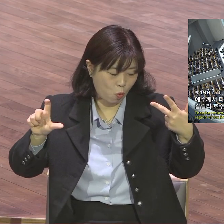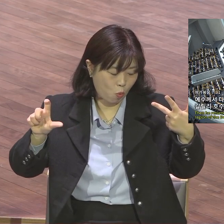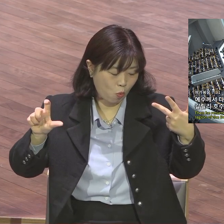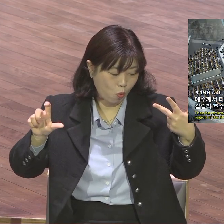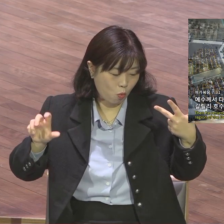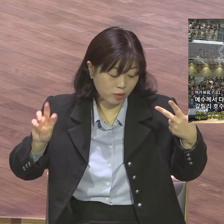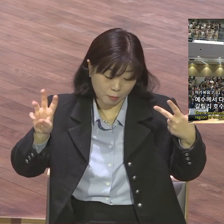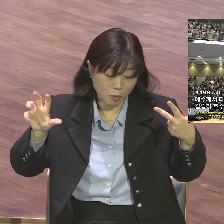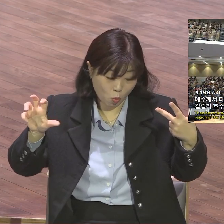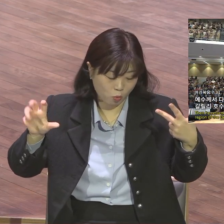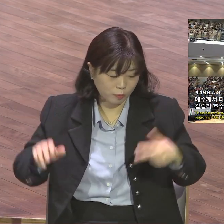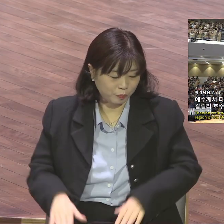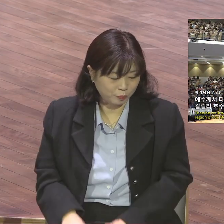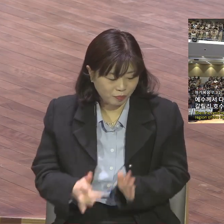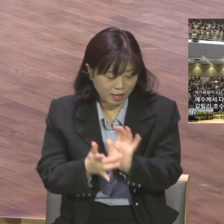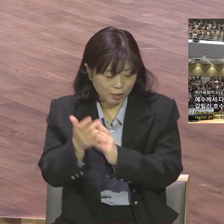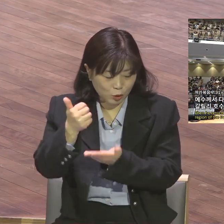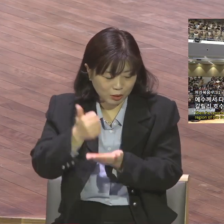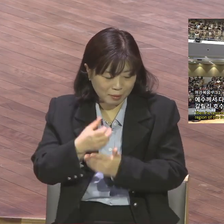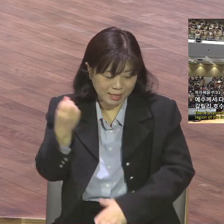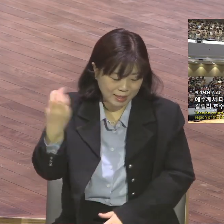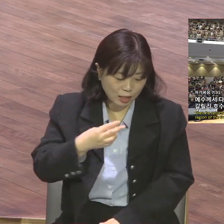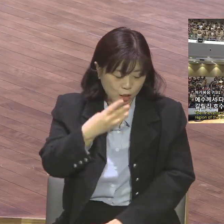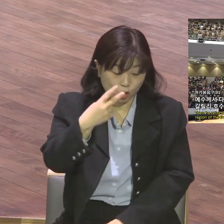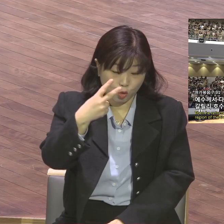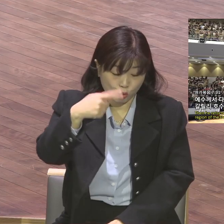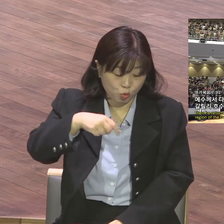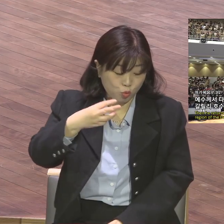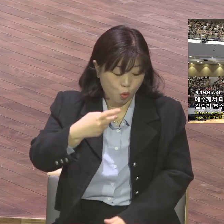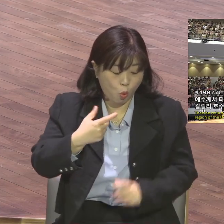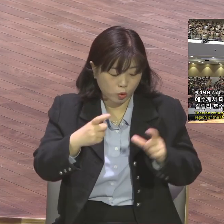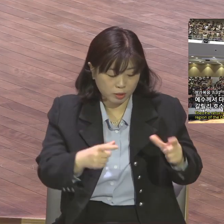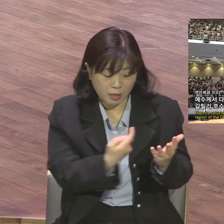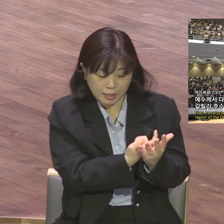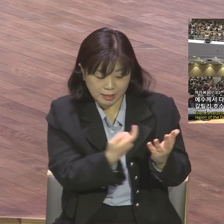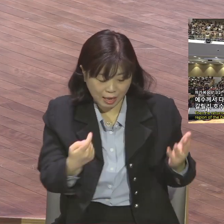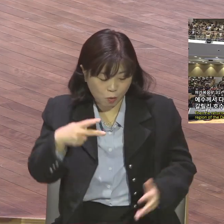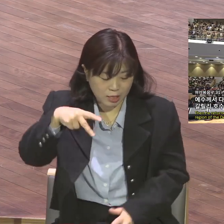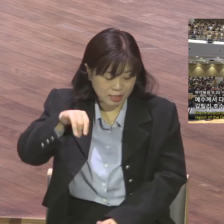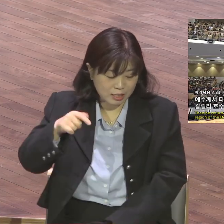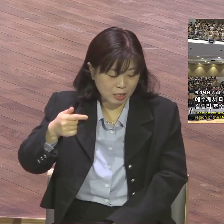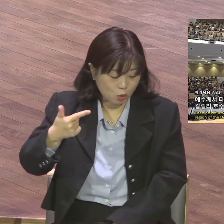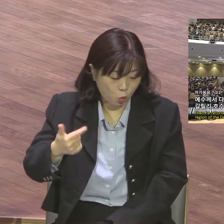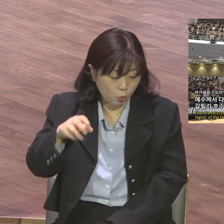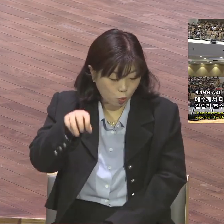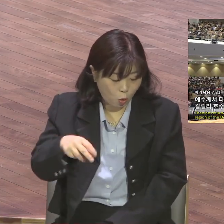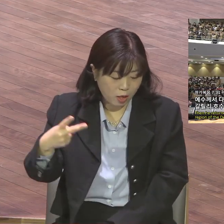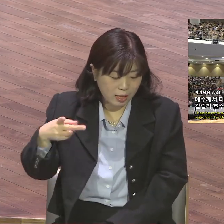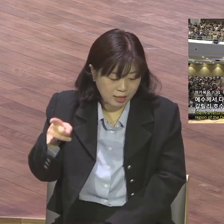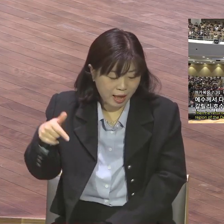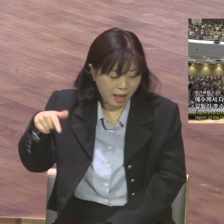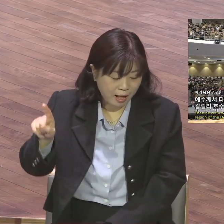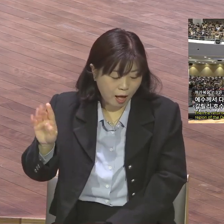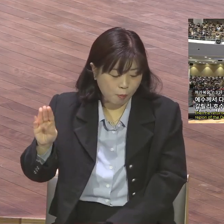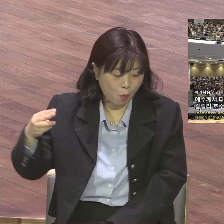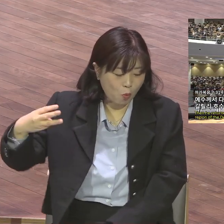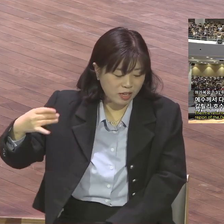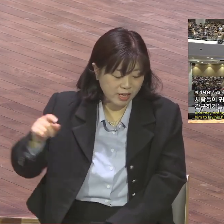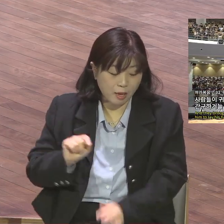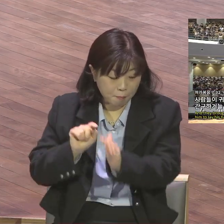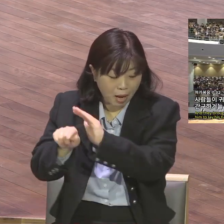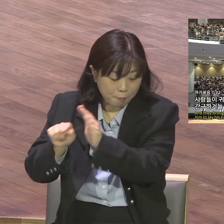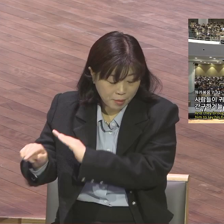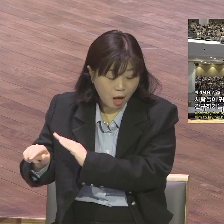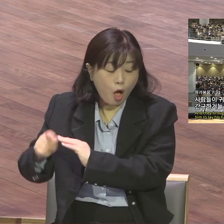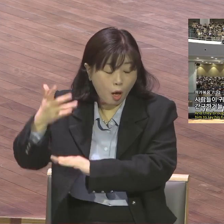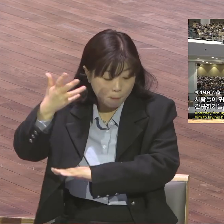말씀입니다. 예수께서 다시 두루 지방에서 나와 시돈을 지나고 데가블리 지방을 통과하여 갈릴리 호수에